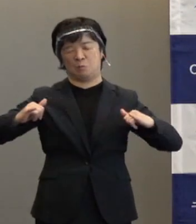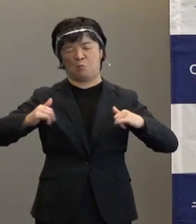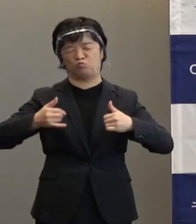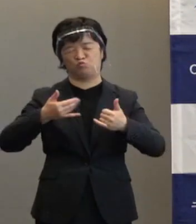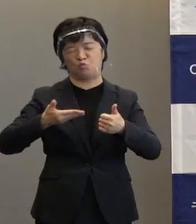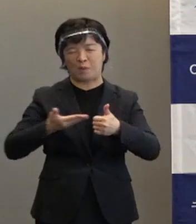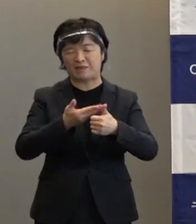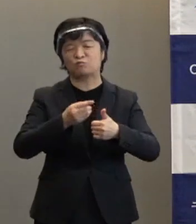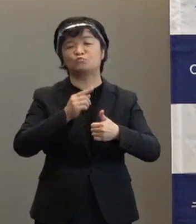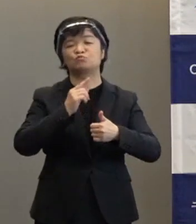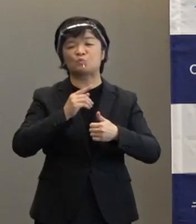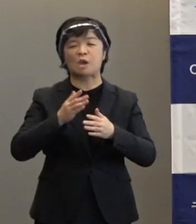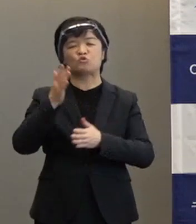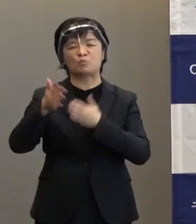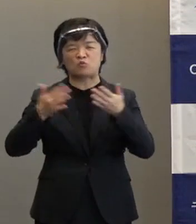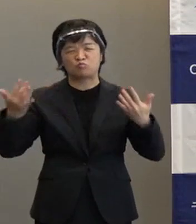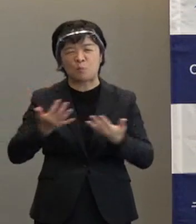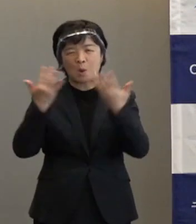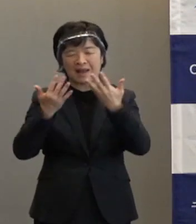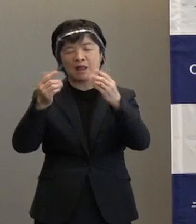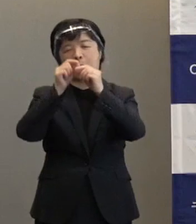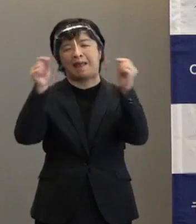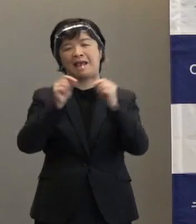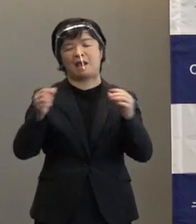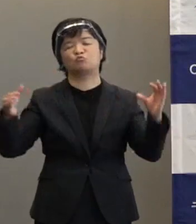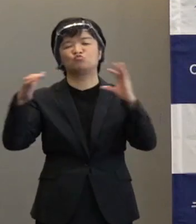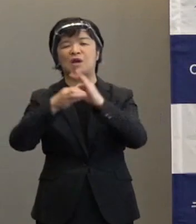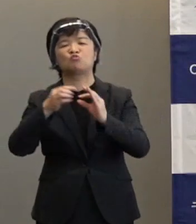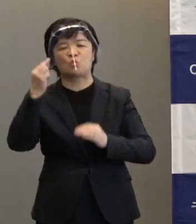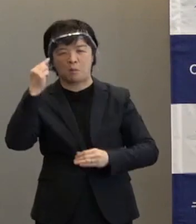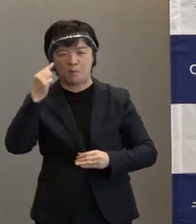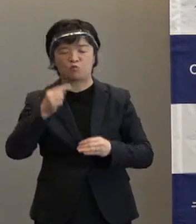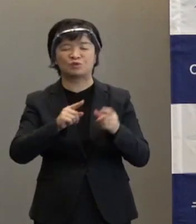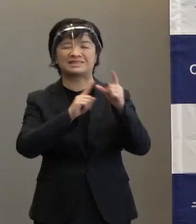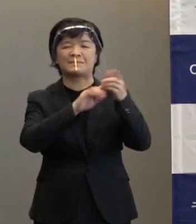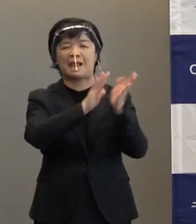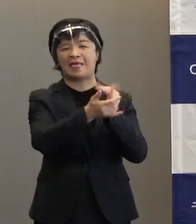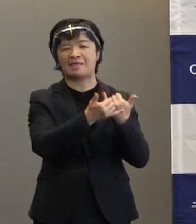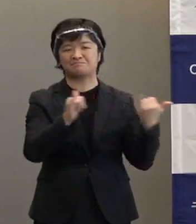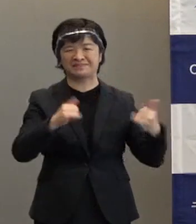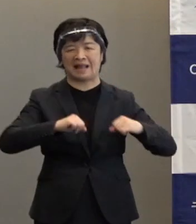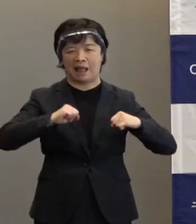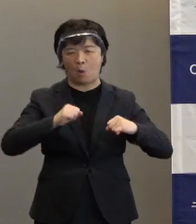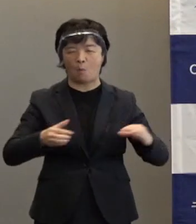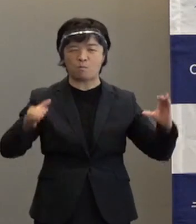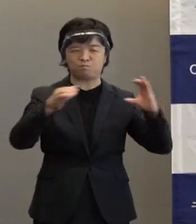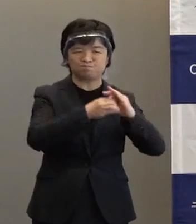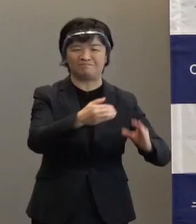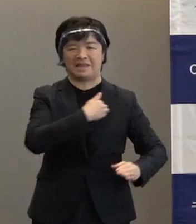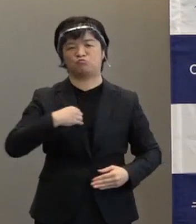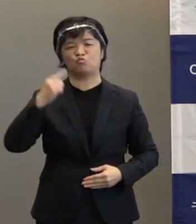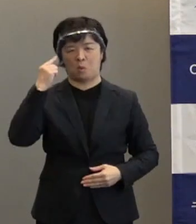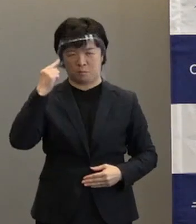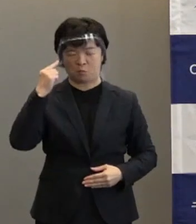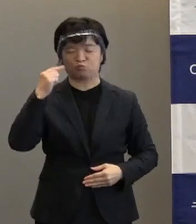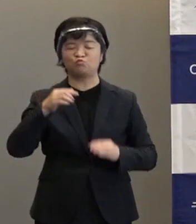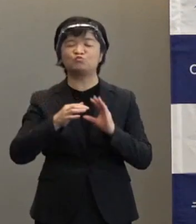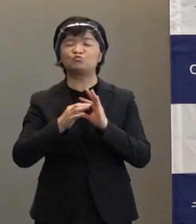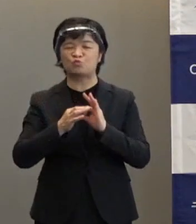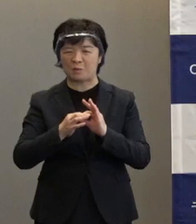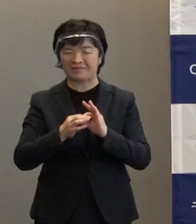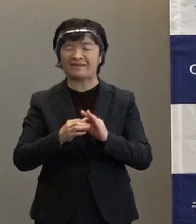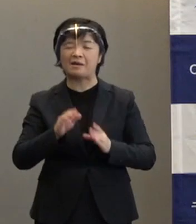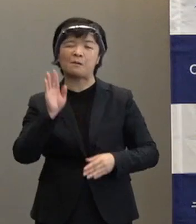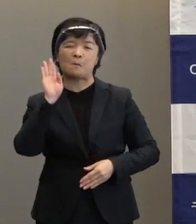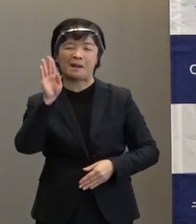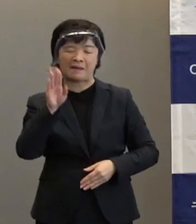流線につながっていくと思いますし、県民の健康にもつながっていくと思いますので、 まあ、引き続き、まあ、そうした部分で県としての取り組